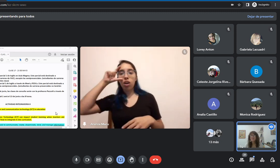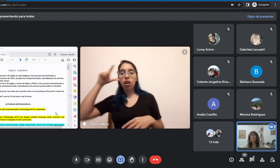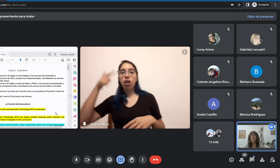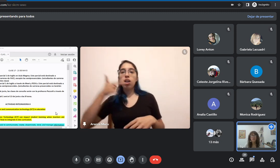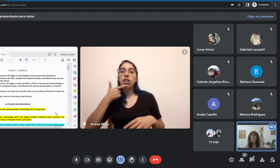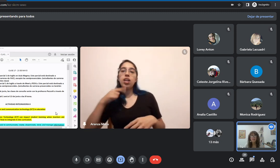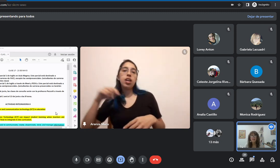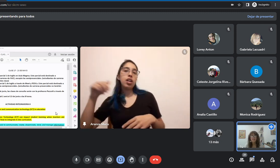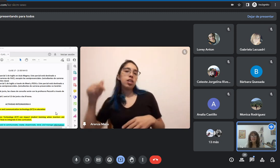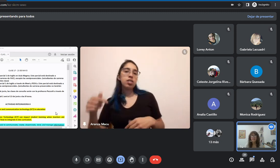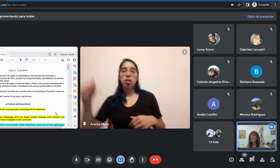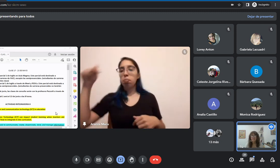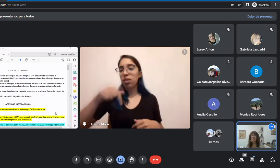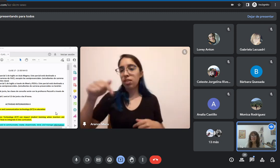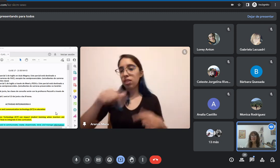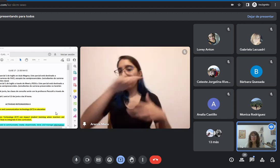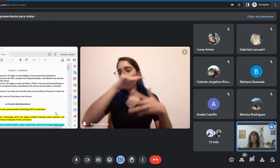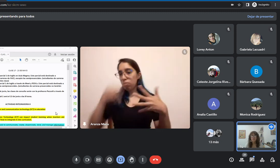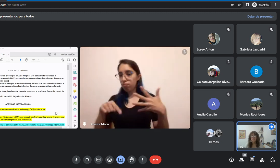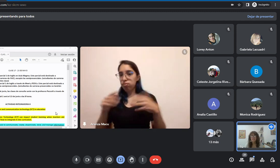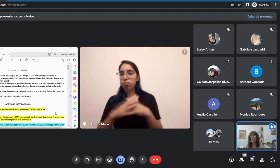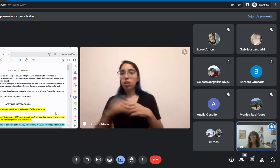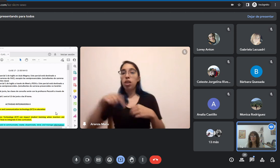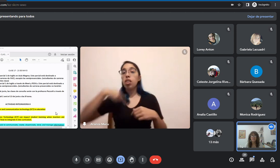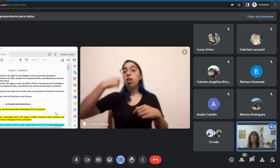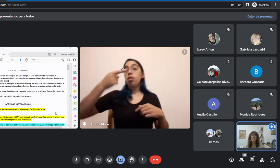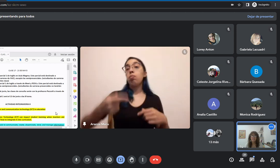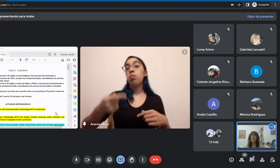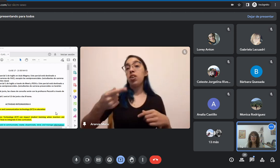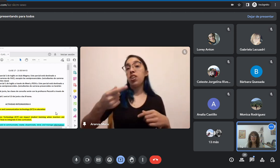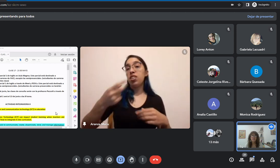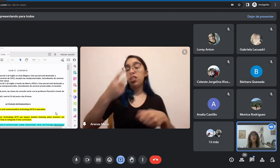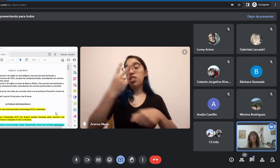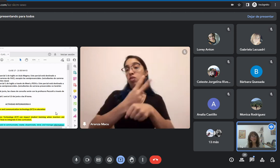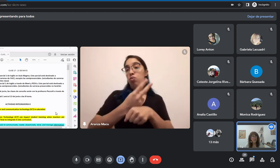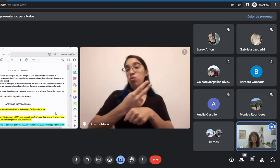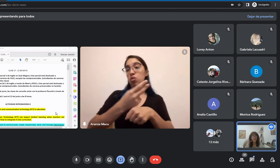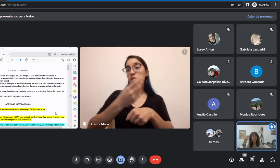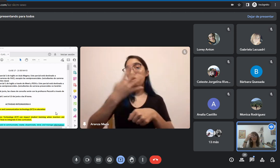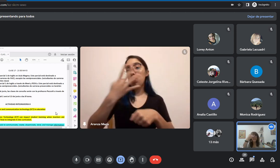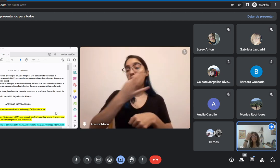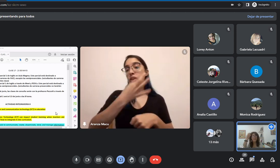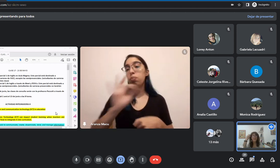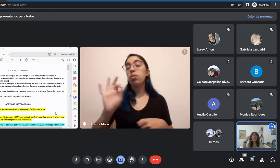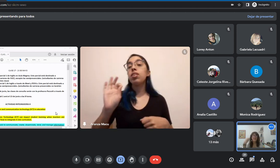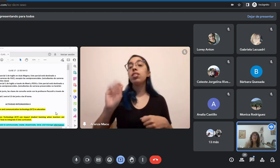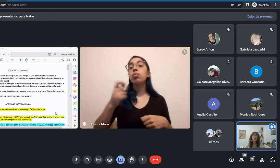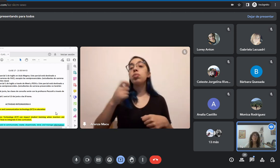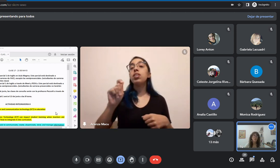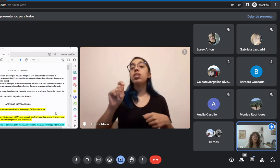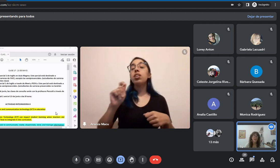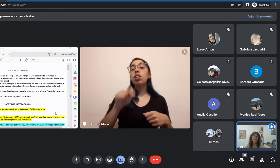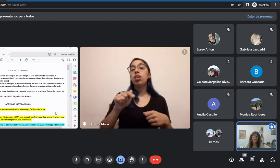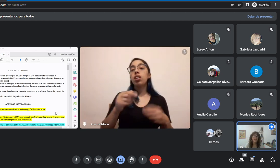segundo cuatrimestre, ya nos centramos en otras complejidades que tiene la